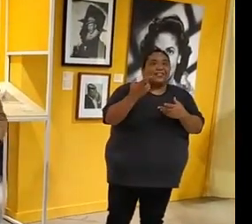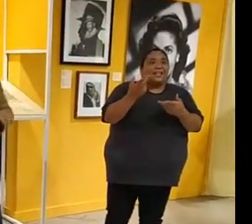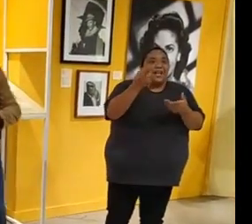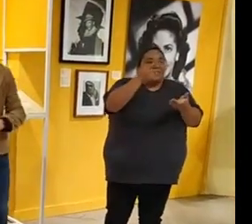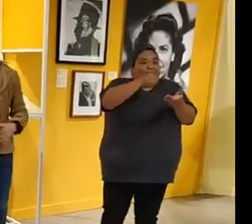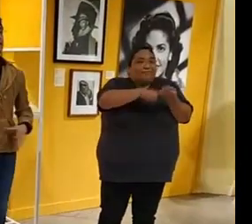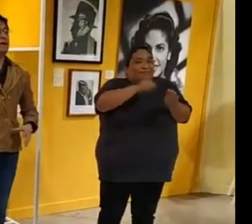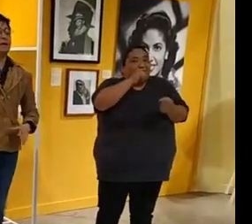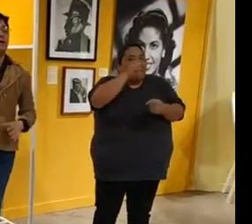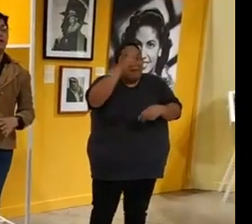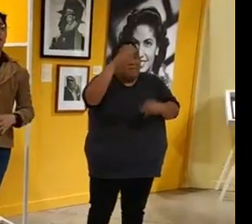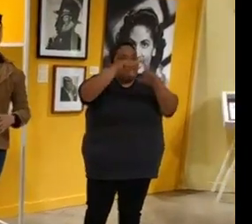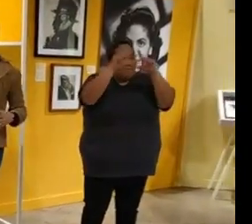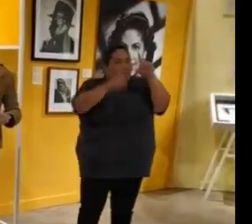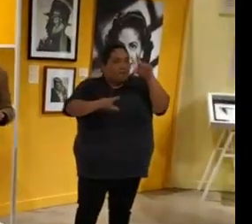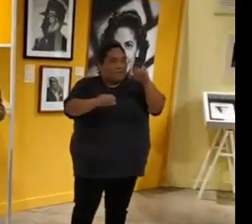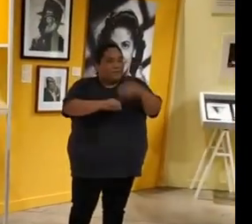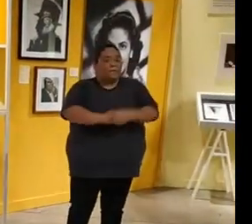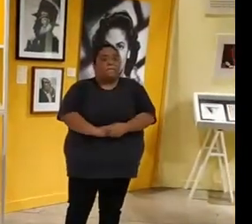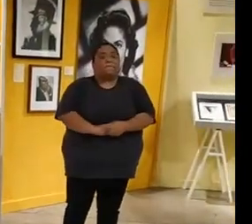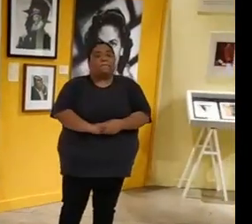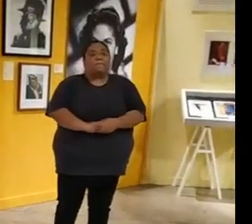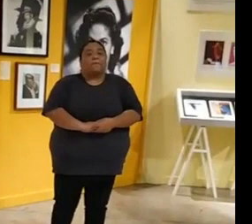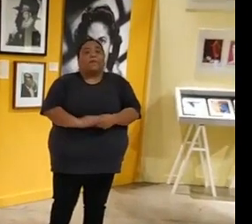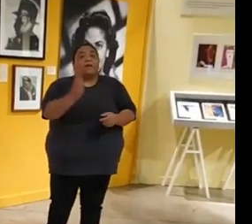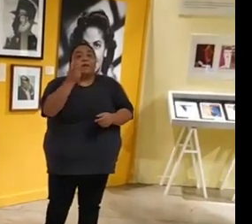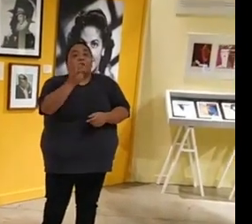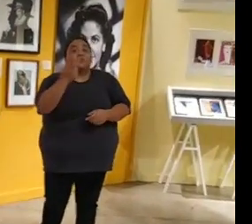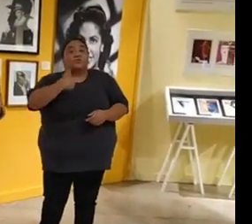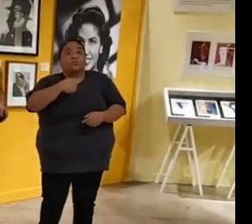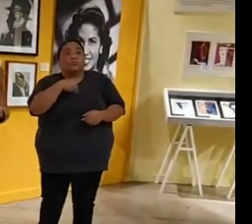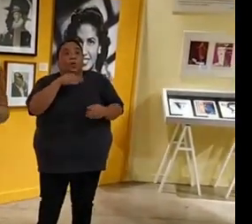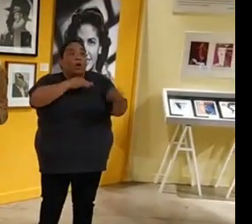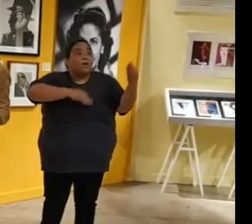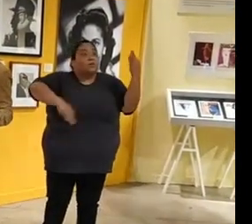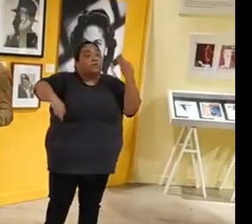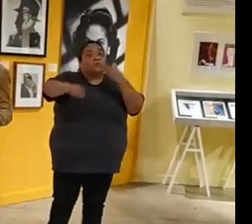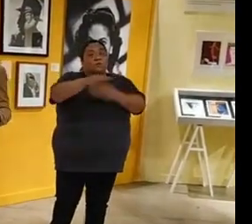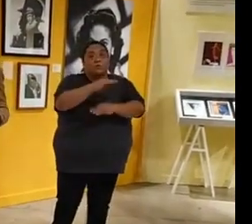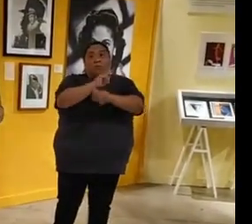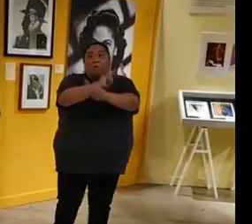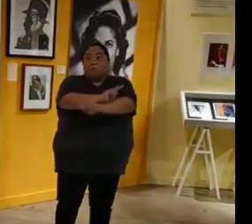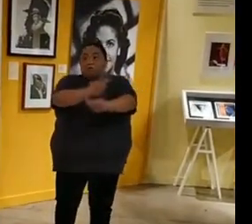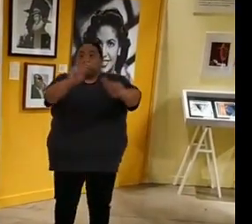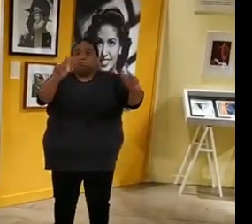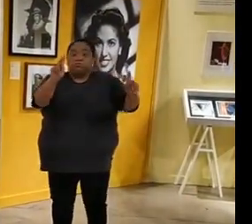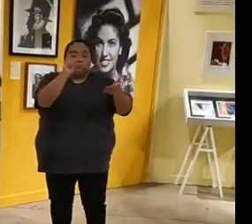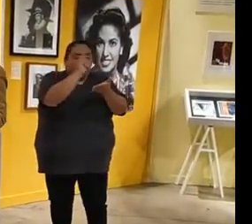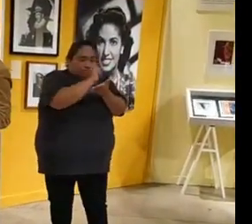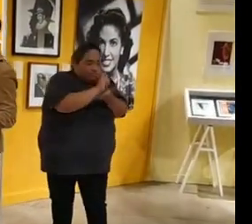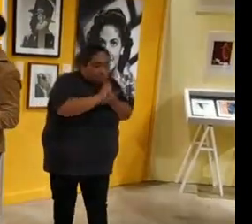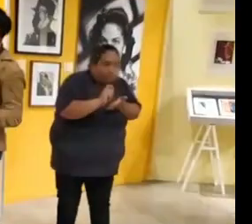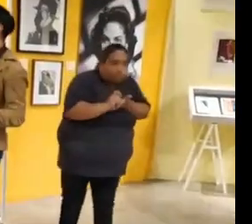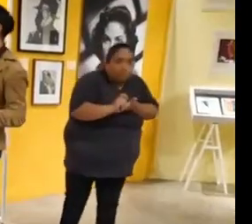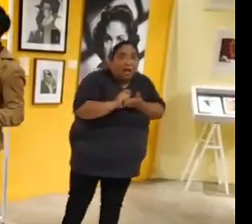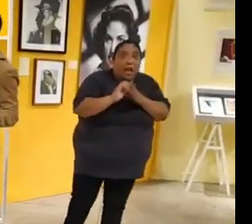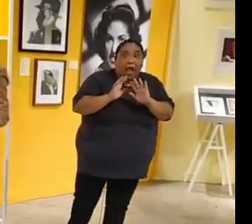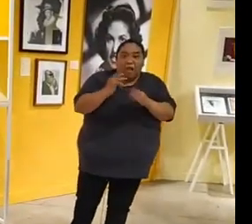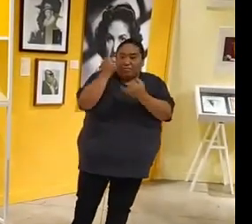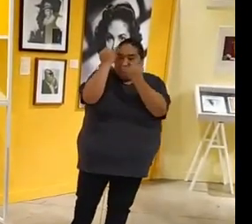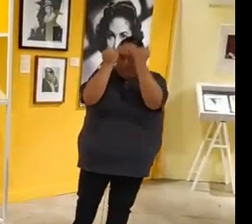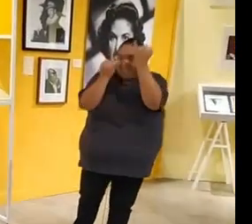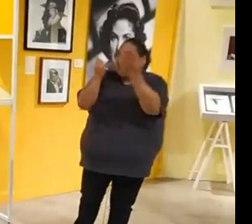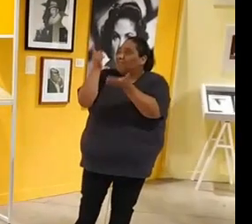nacional, que justamente vamos a ver a todos estos compositores en los cuales en esta